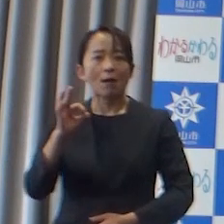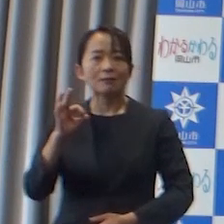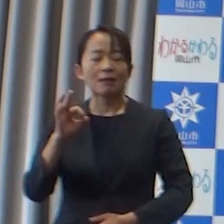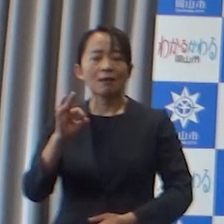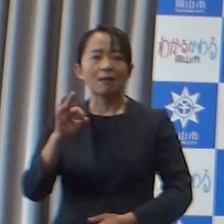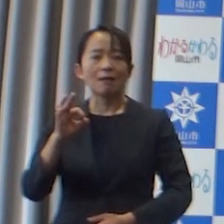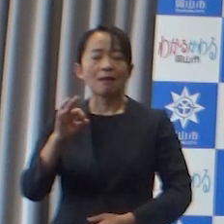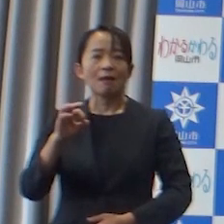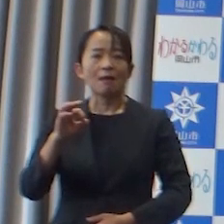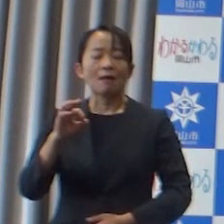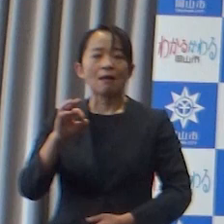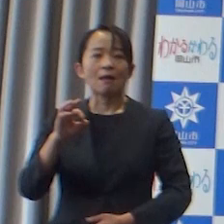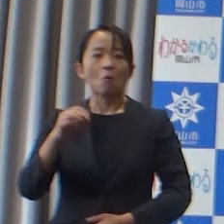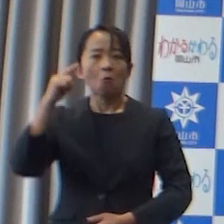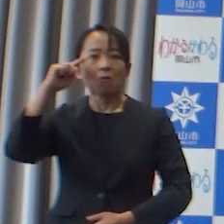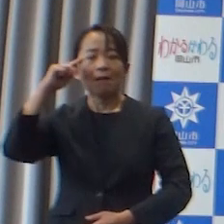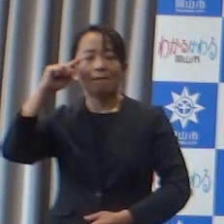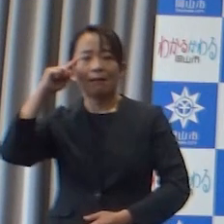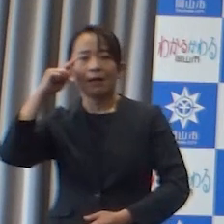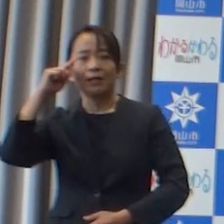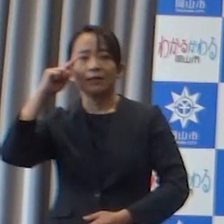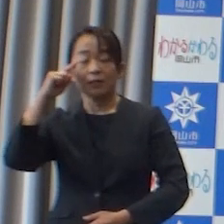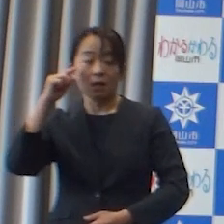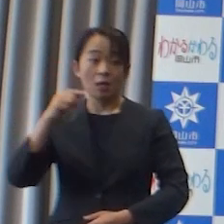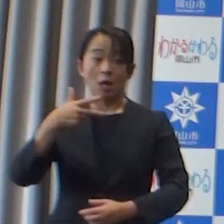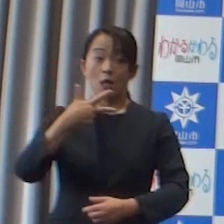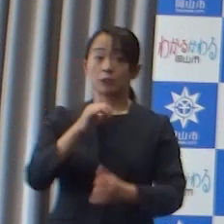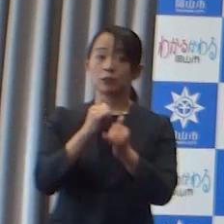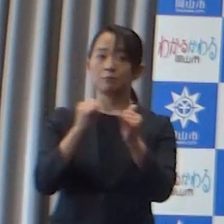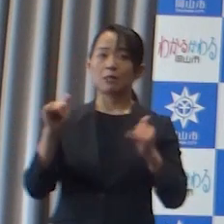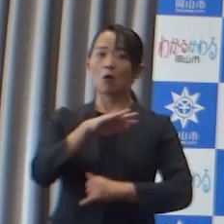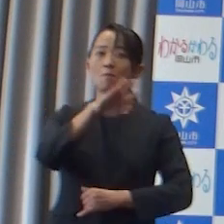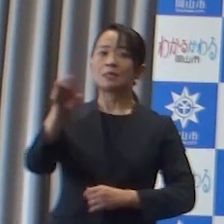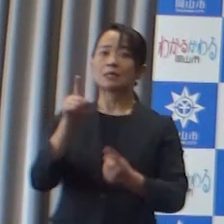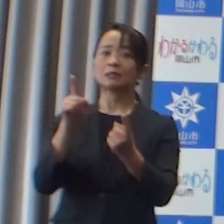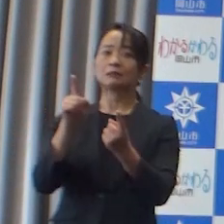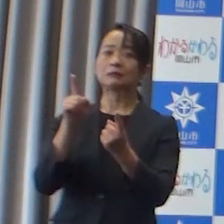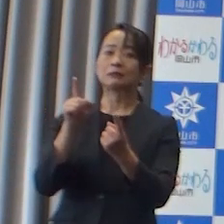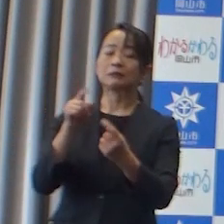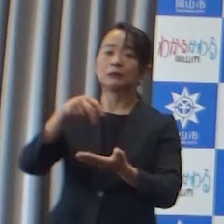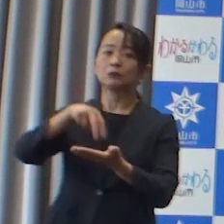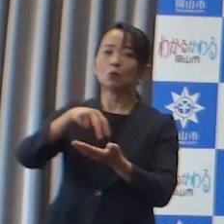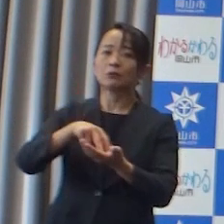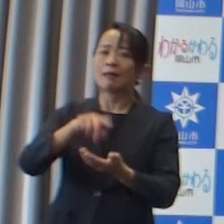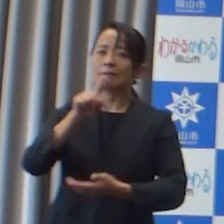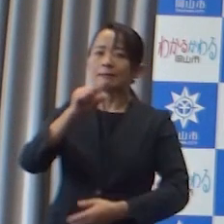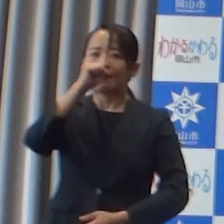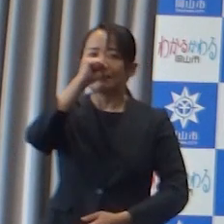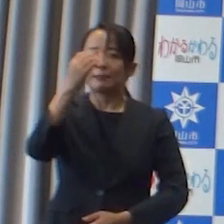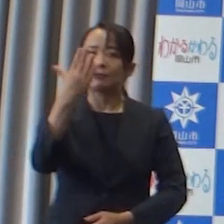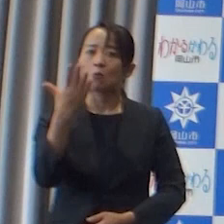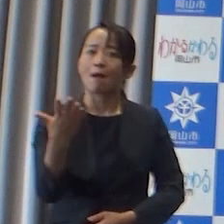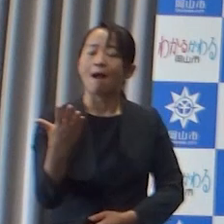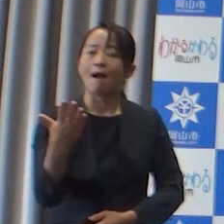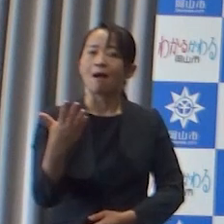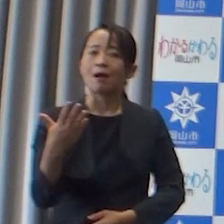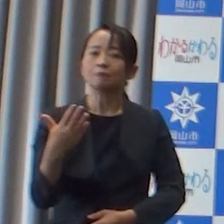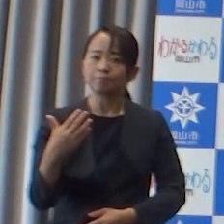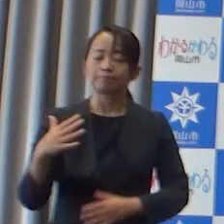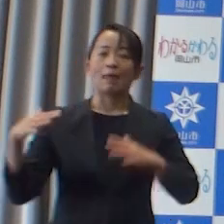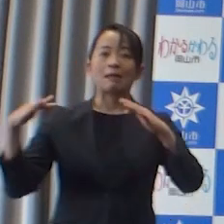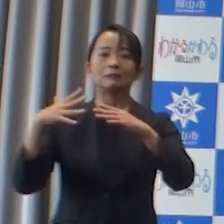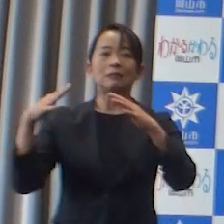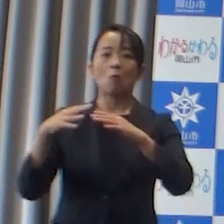やるのが市民にとって最もいいのか、そこをね、議論させていただきたい